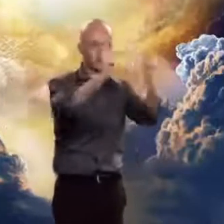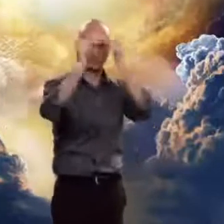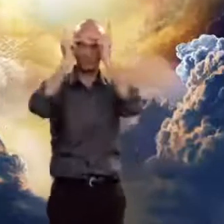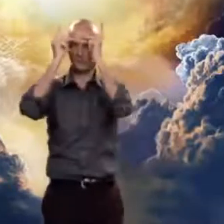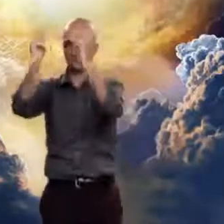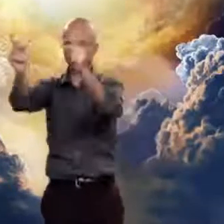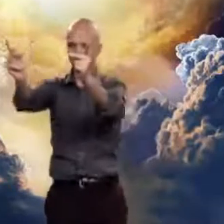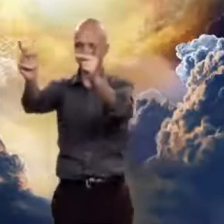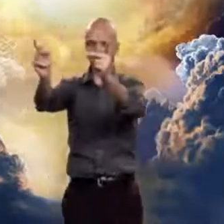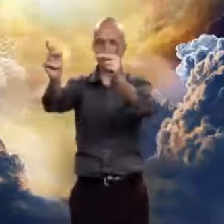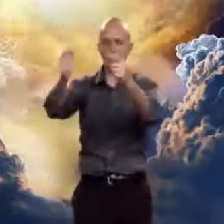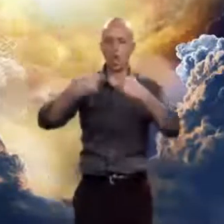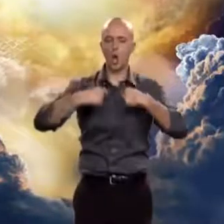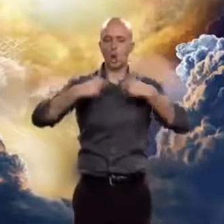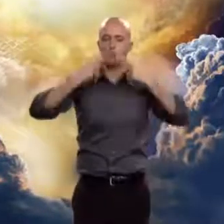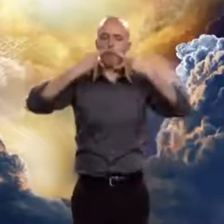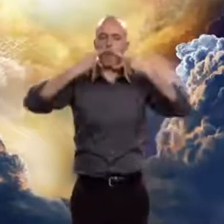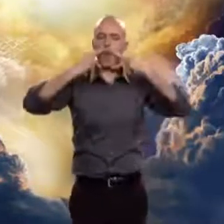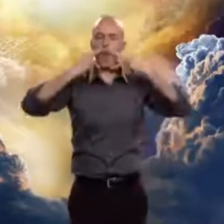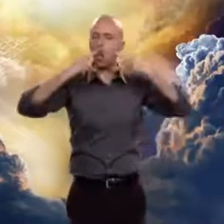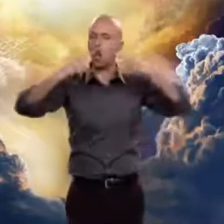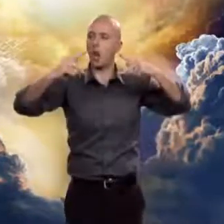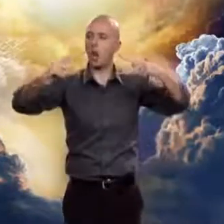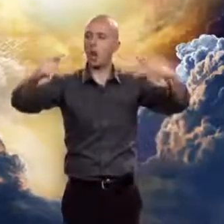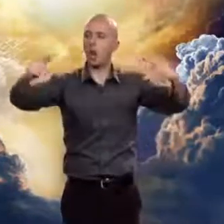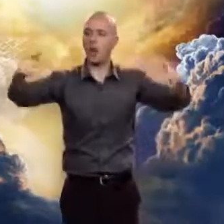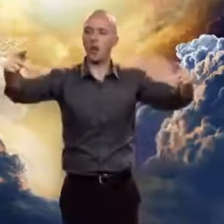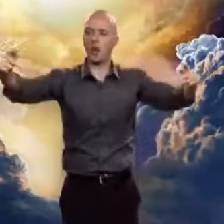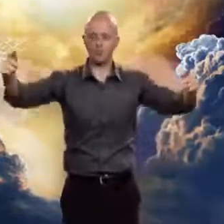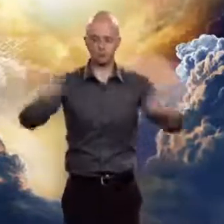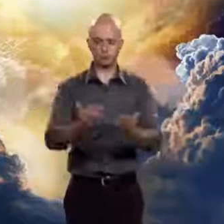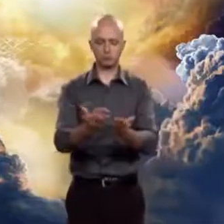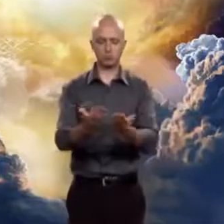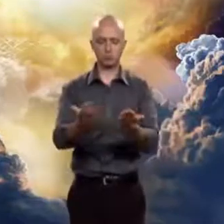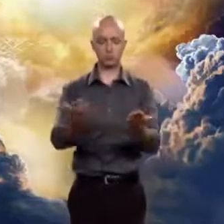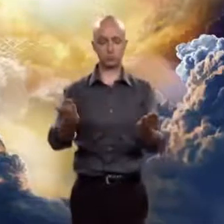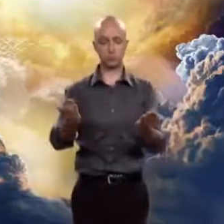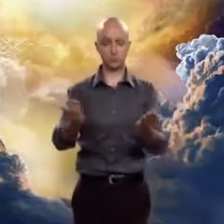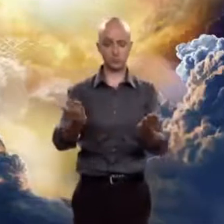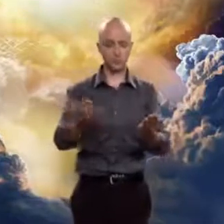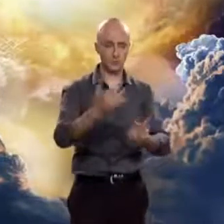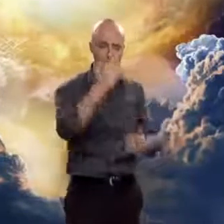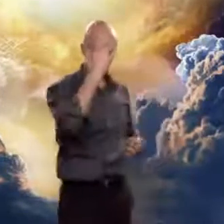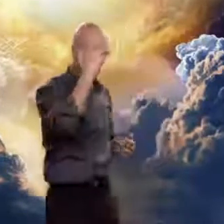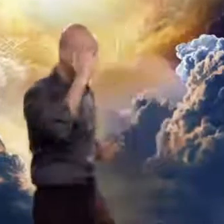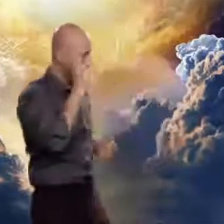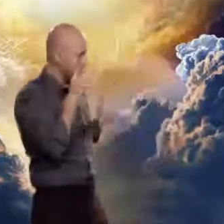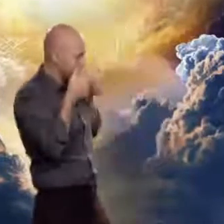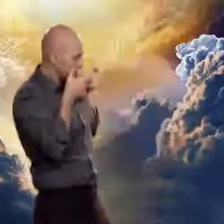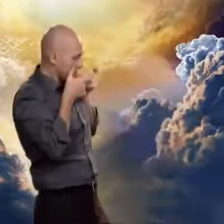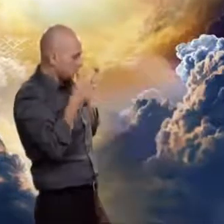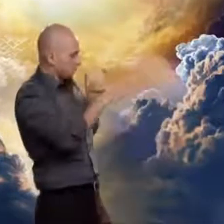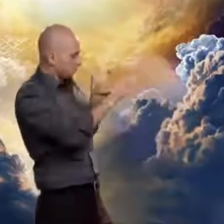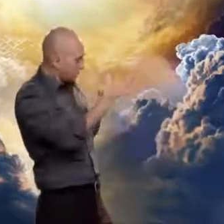e sentem o poder do Espírito Santo acompanhando a proclamação dessas verdades, mas ainda assim permitem que